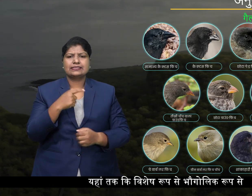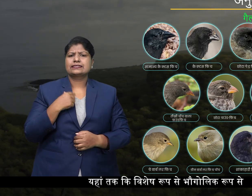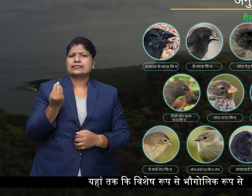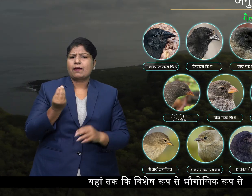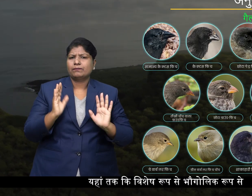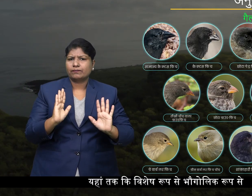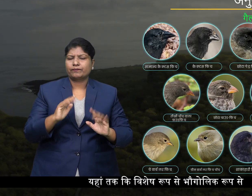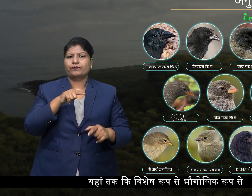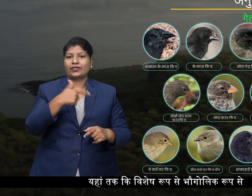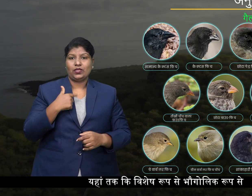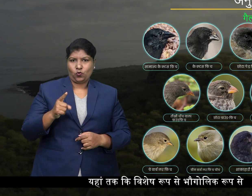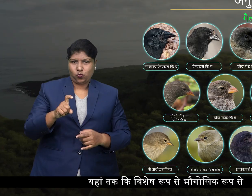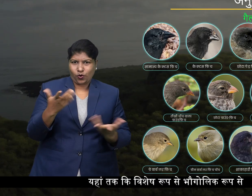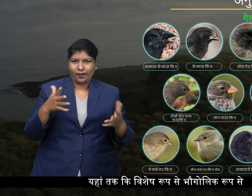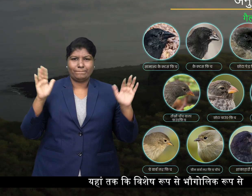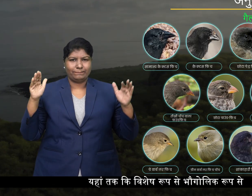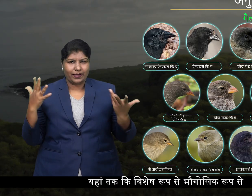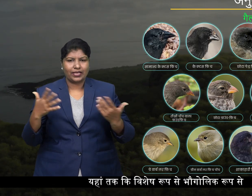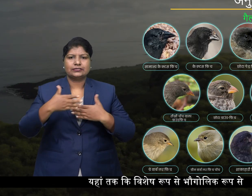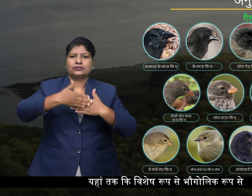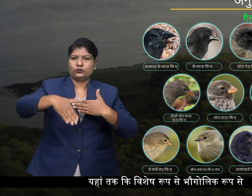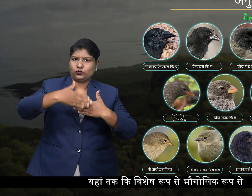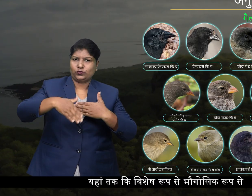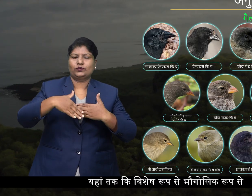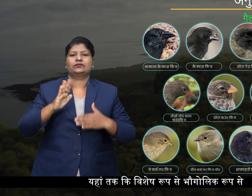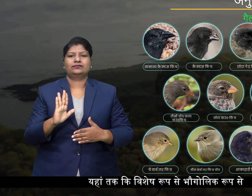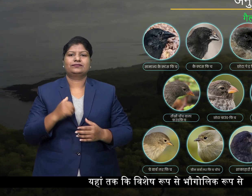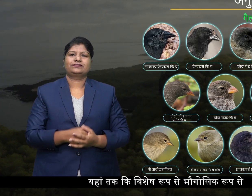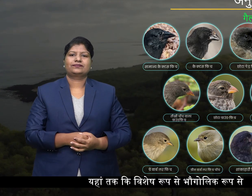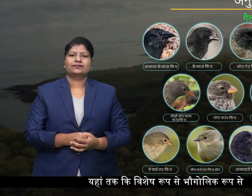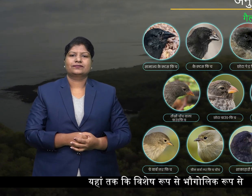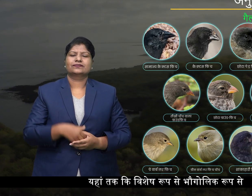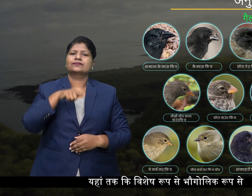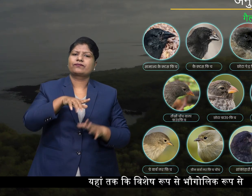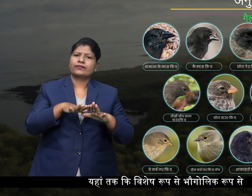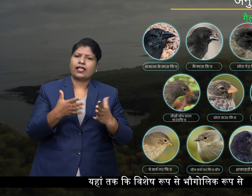यहाँ तक कि विशेष रूप से भौगोलिक रूप से